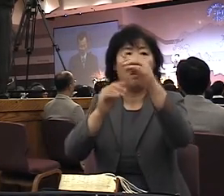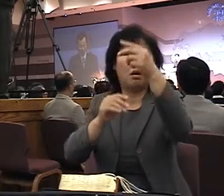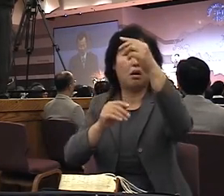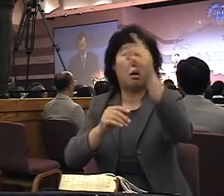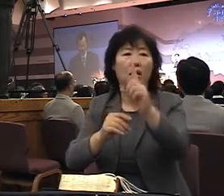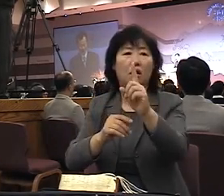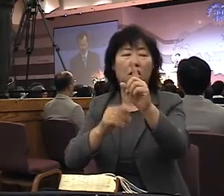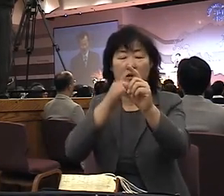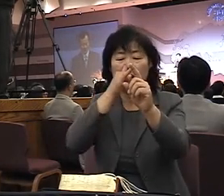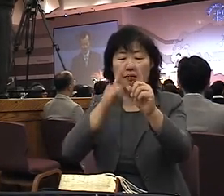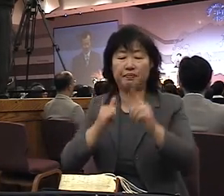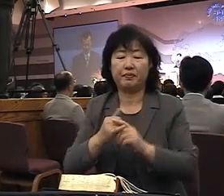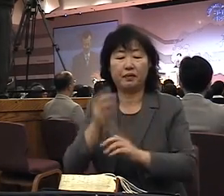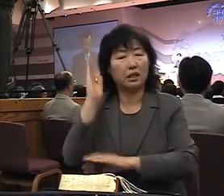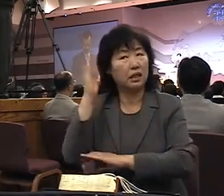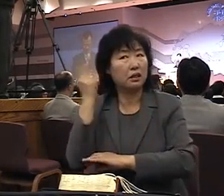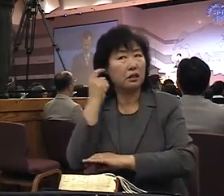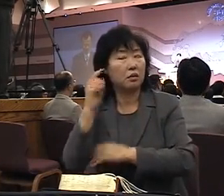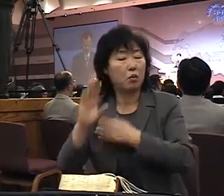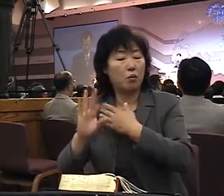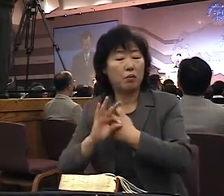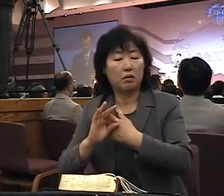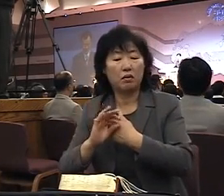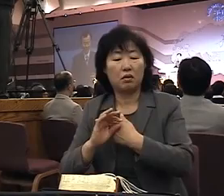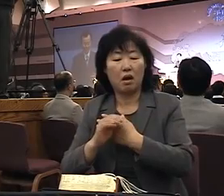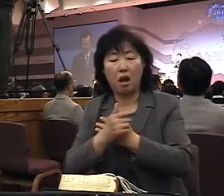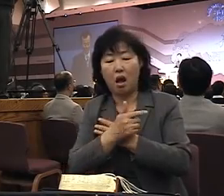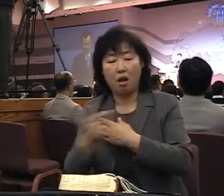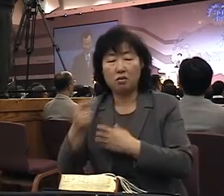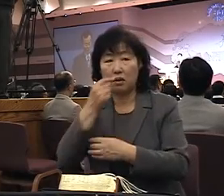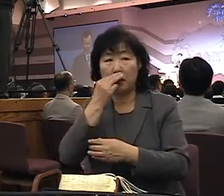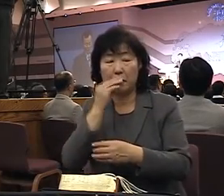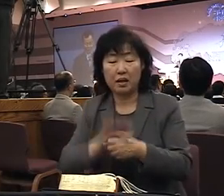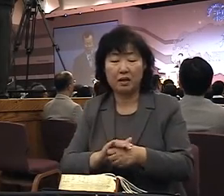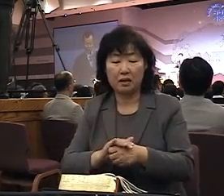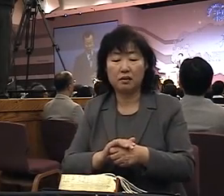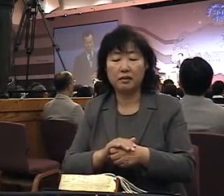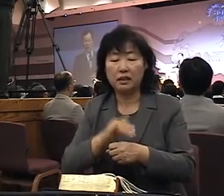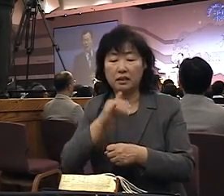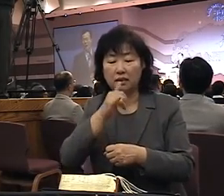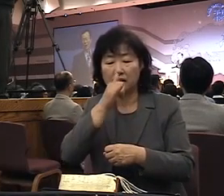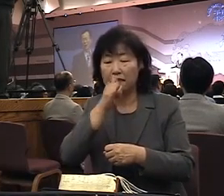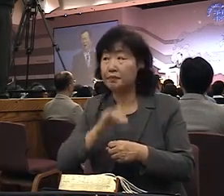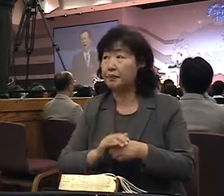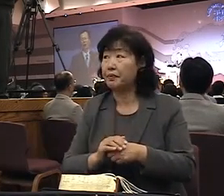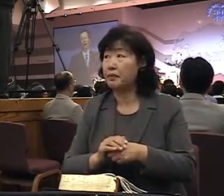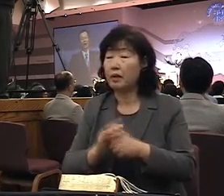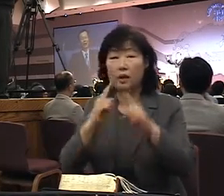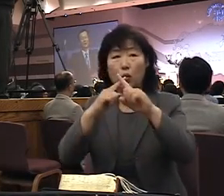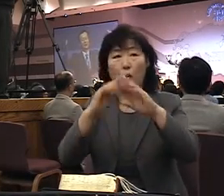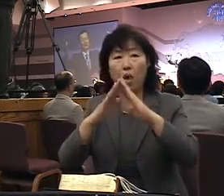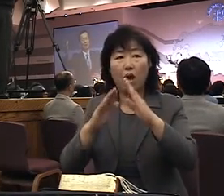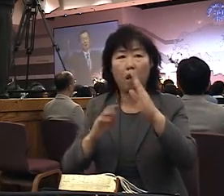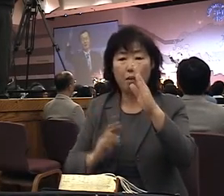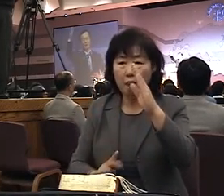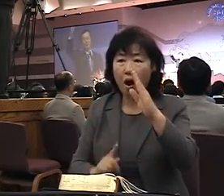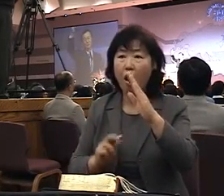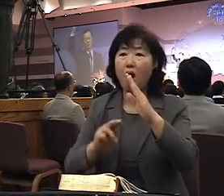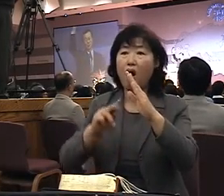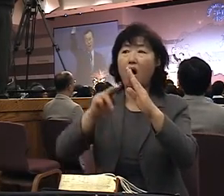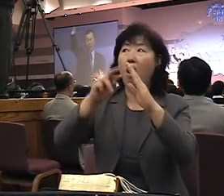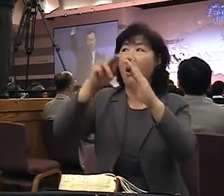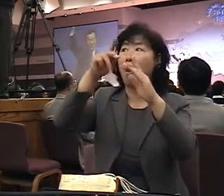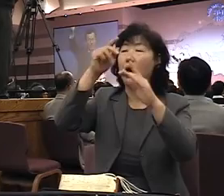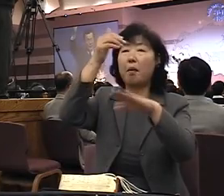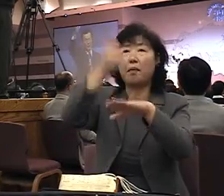이야기를 들어보면 아주 기가 막힙니다. 그 교회당이 막 올라갔을 때 마지막